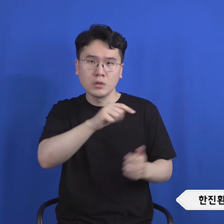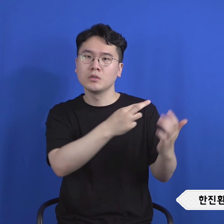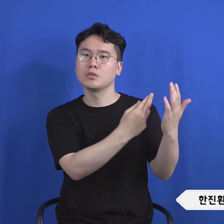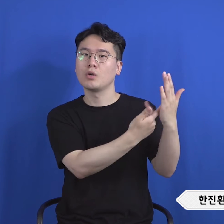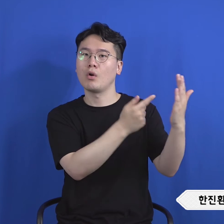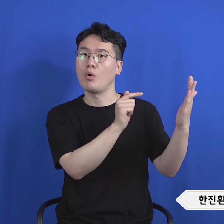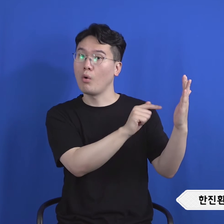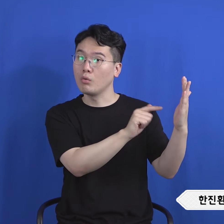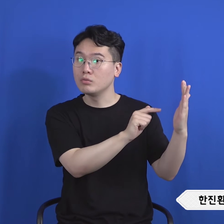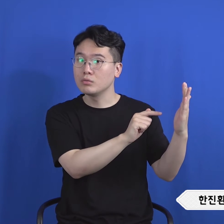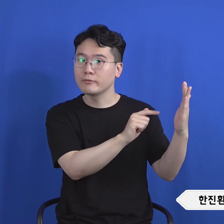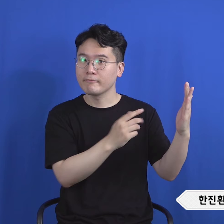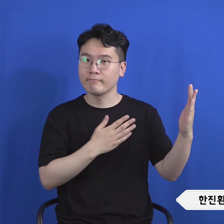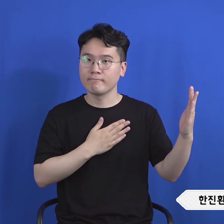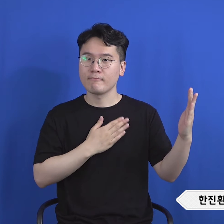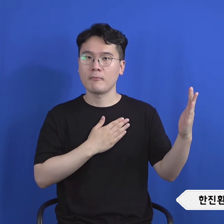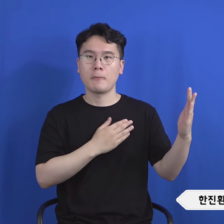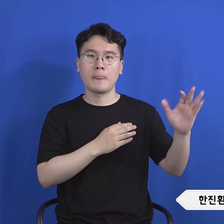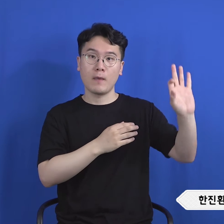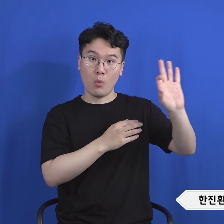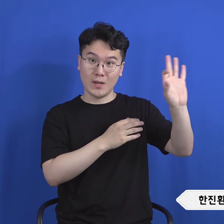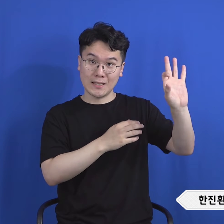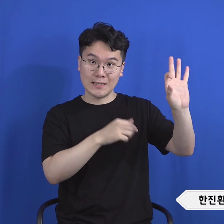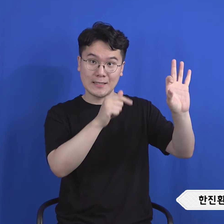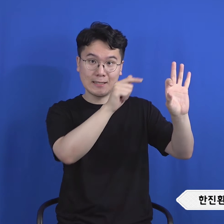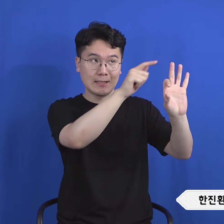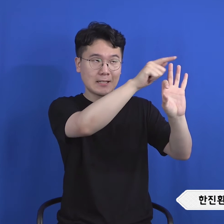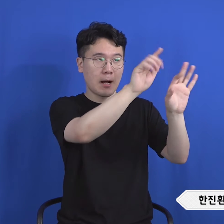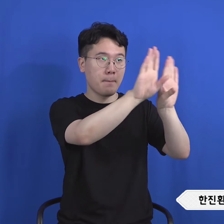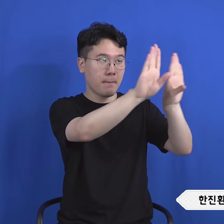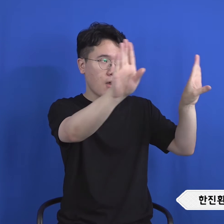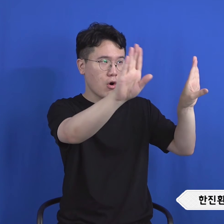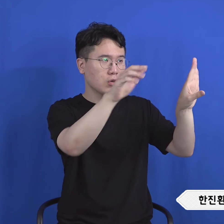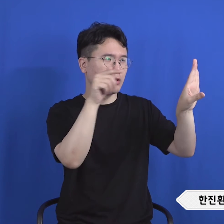거울은 자기가 화장실 벽장문에